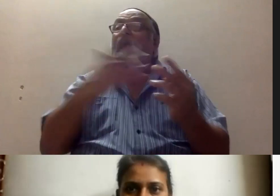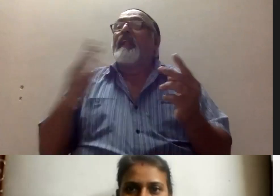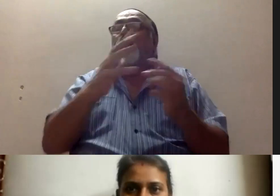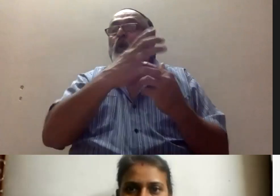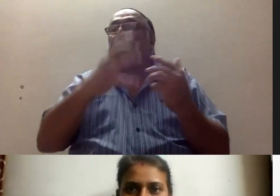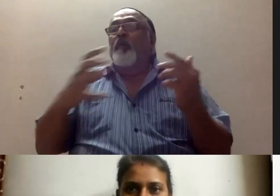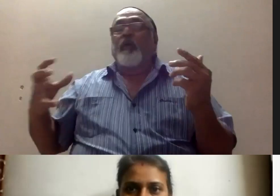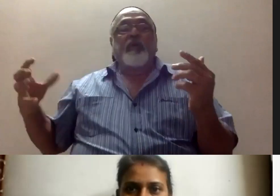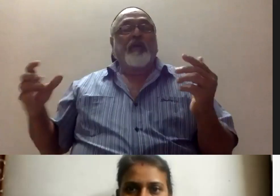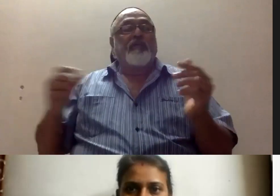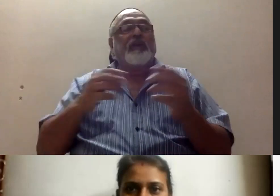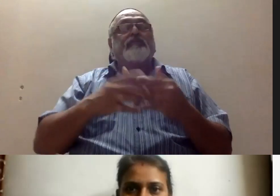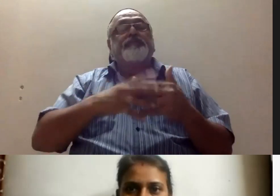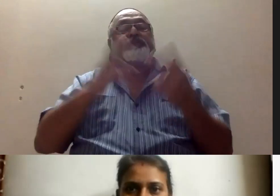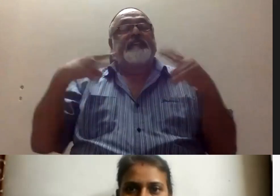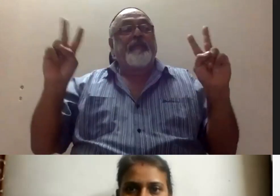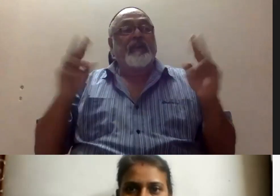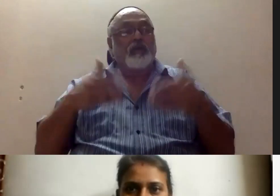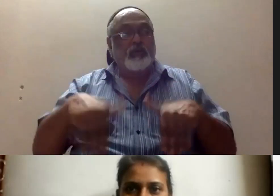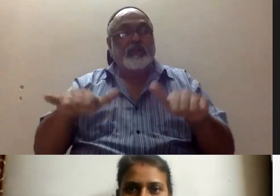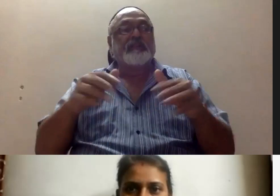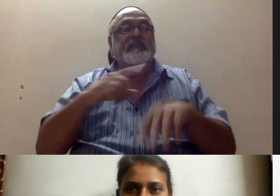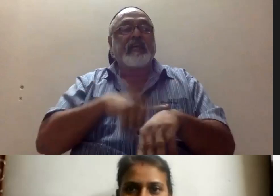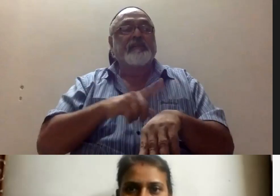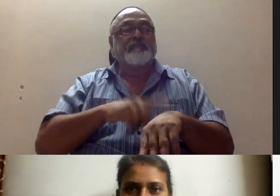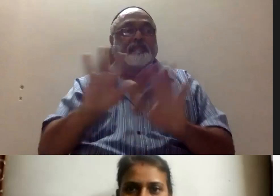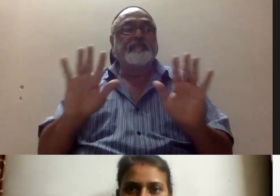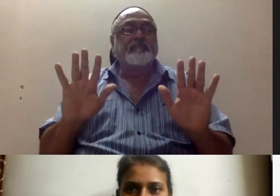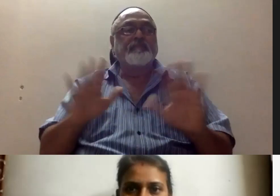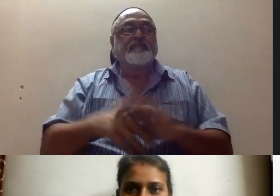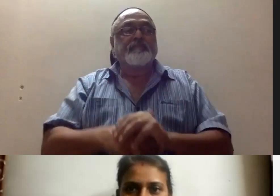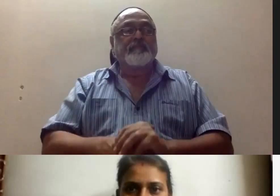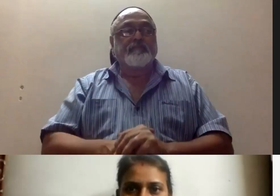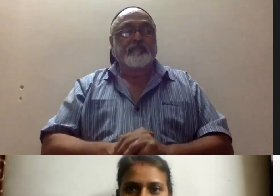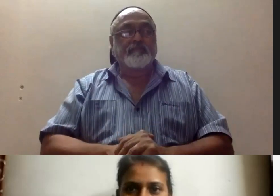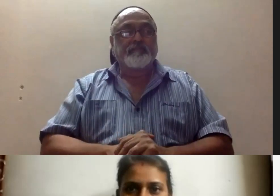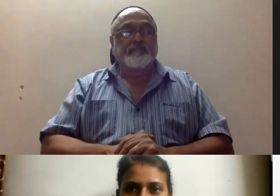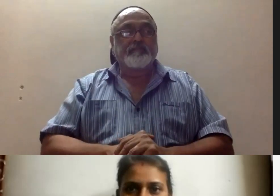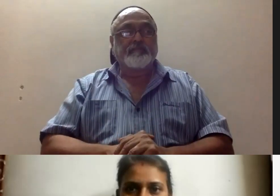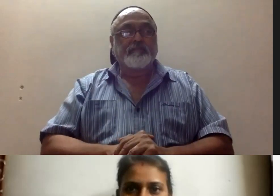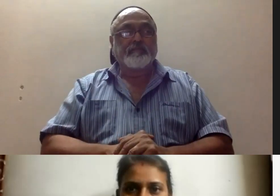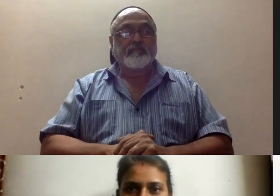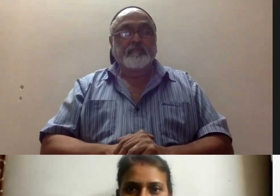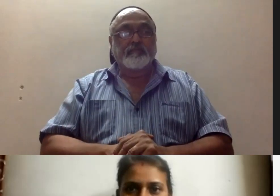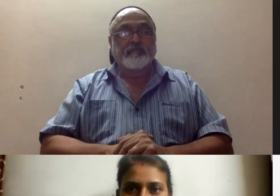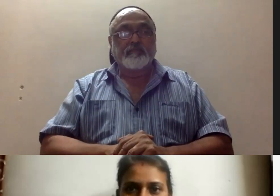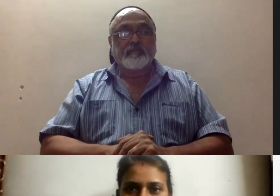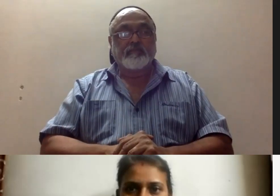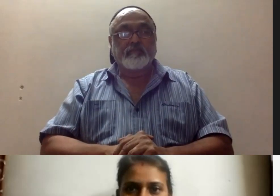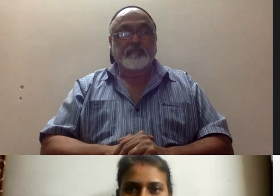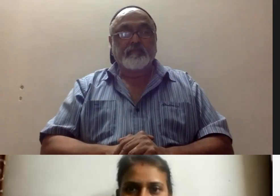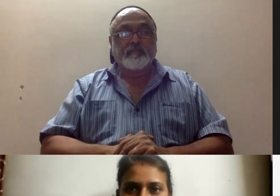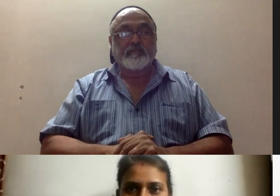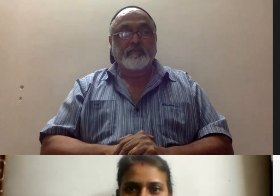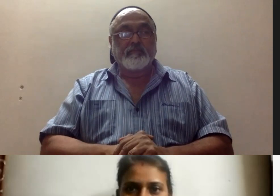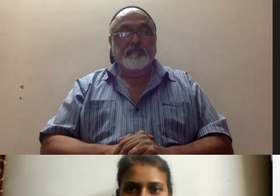think that's what I would like to share. और कोई सवाल किसी से? आपका सवाल का जवाब था कि नहीं मुझे नहीं मालूम।